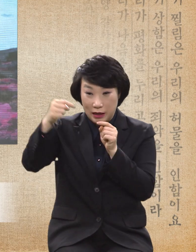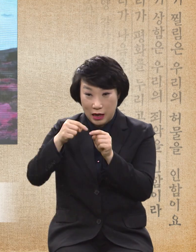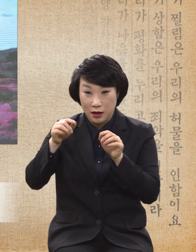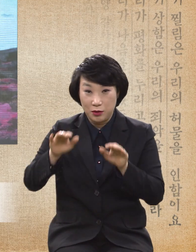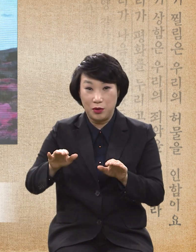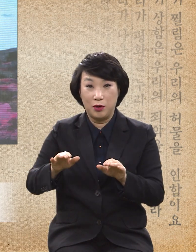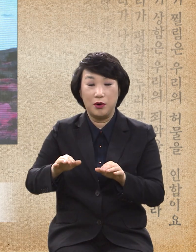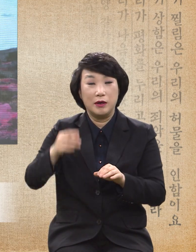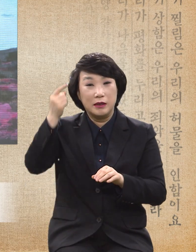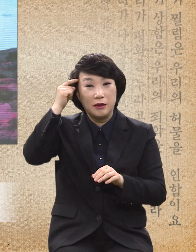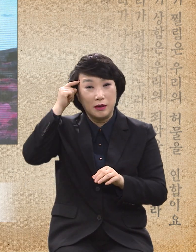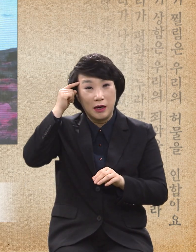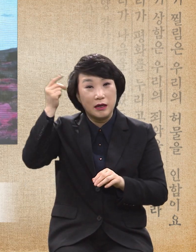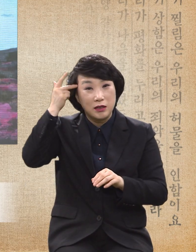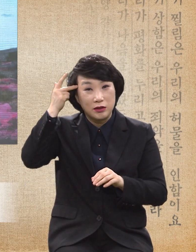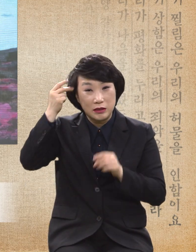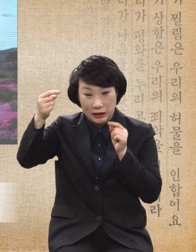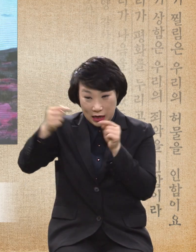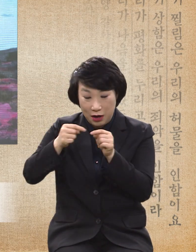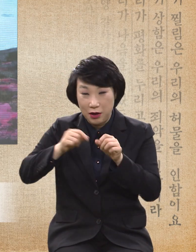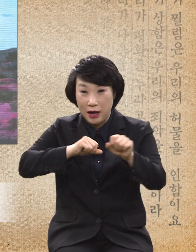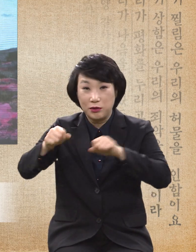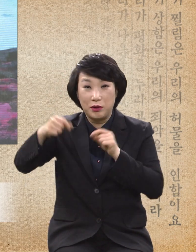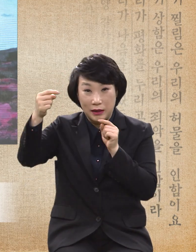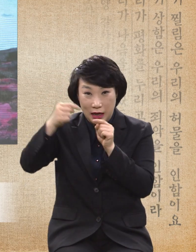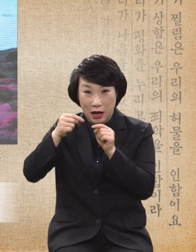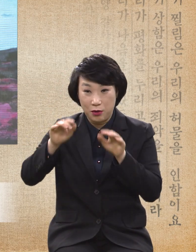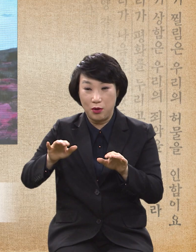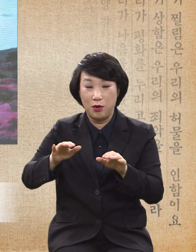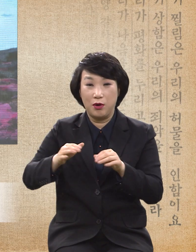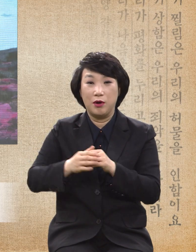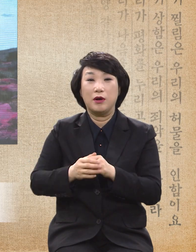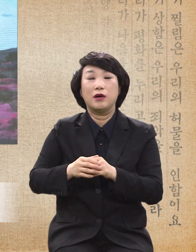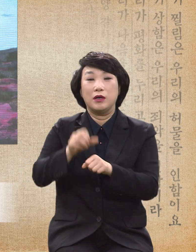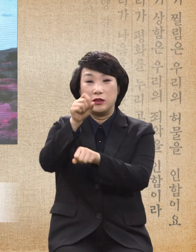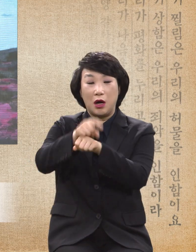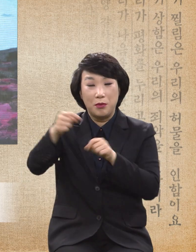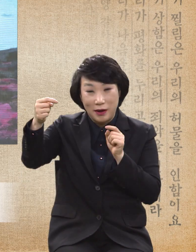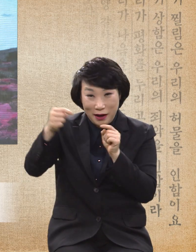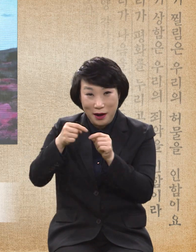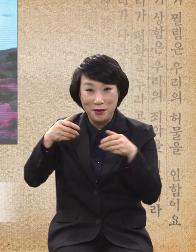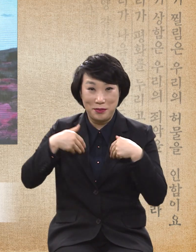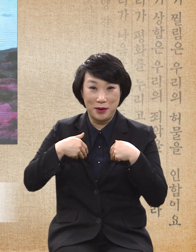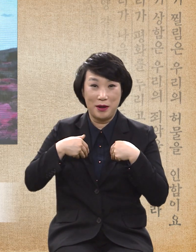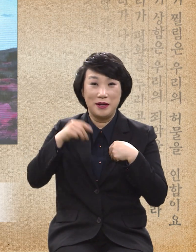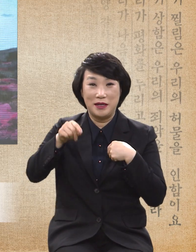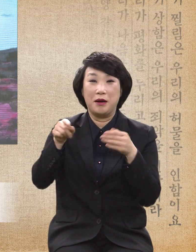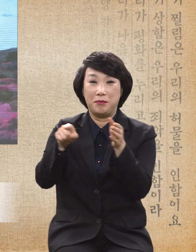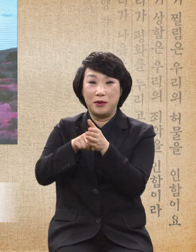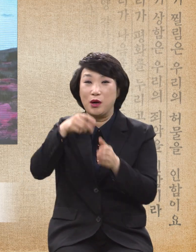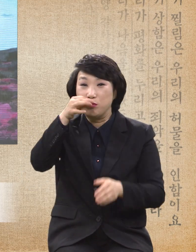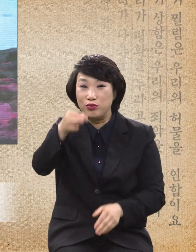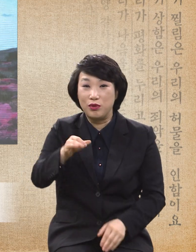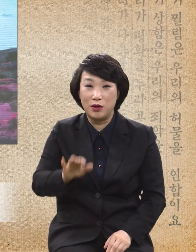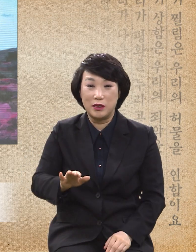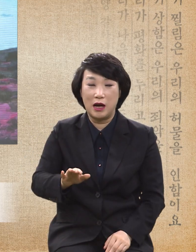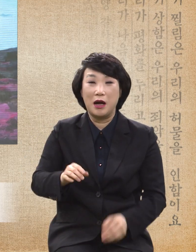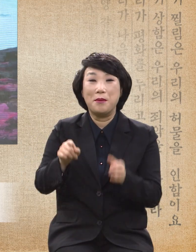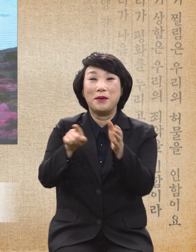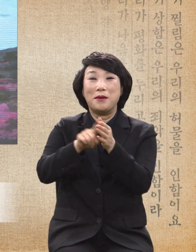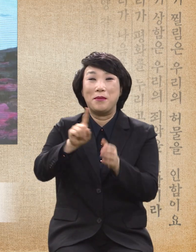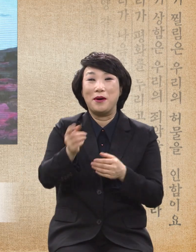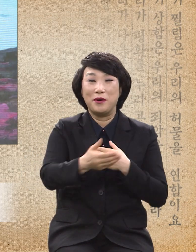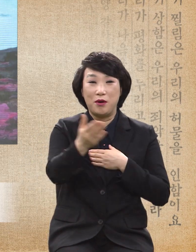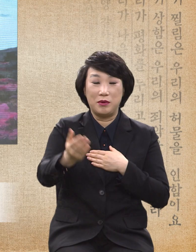같고 정신이 같고 행동이 같고 성품이 같은 것이라 이 말이요. 믿음이 뭐냐?